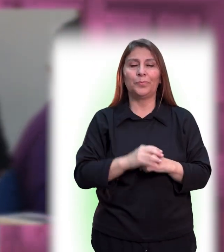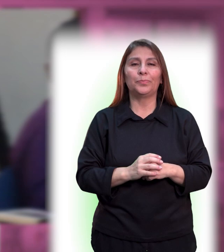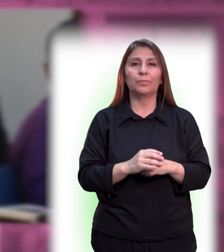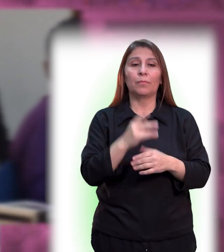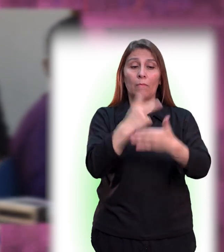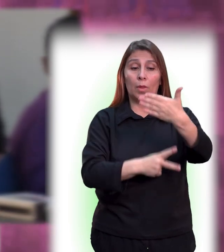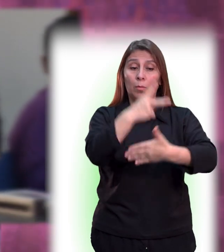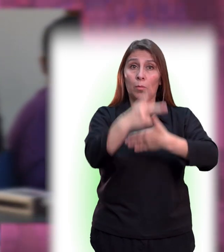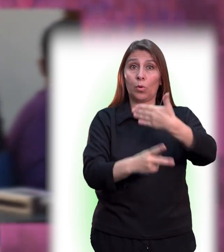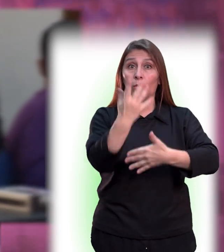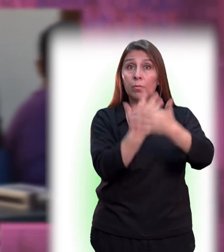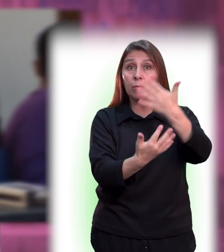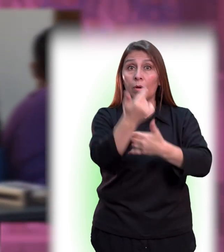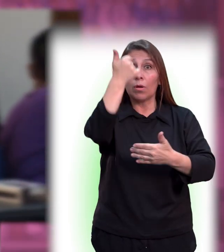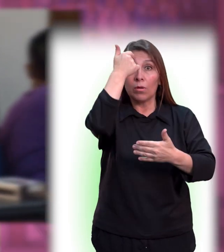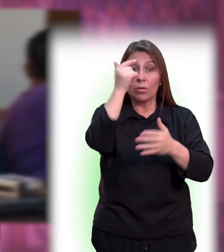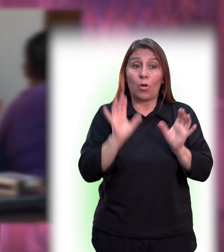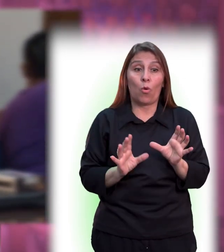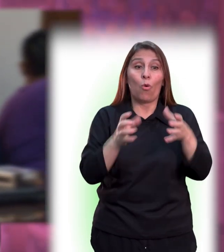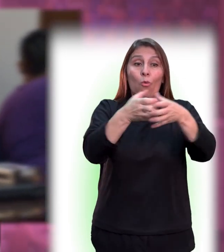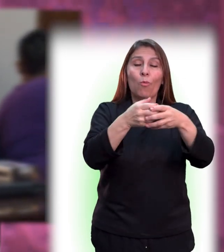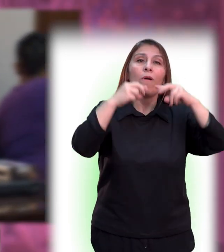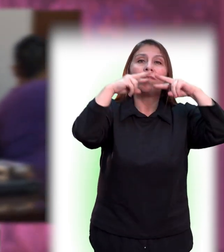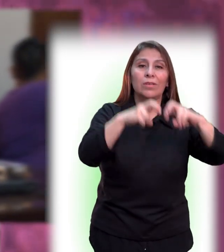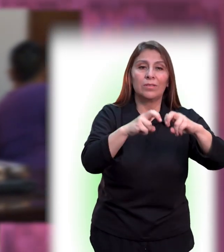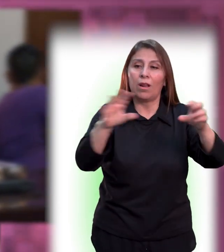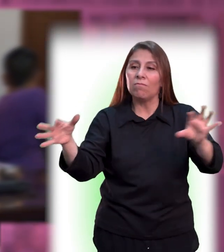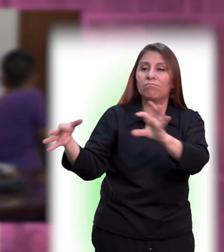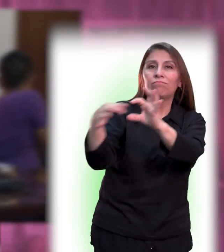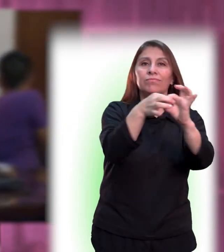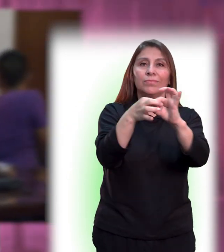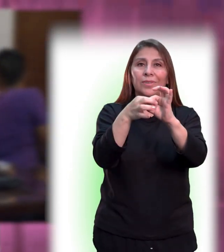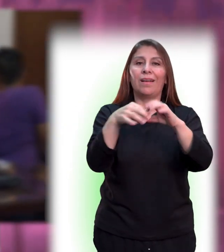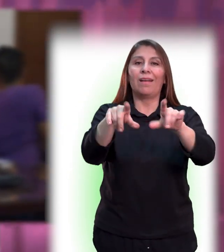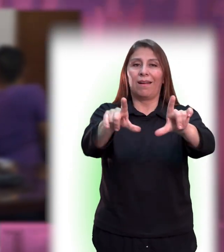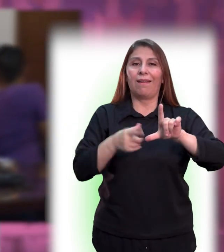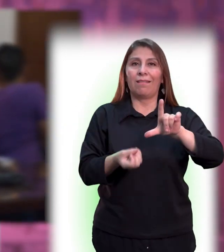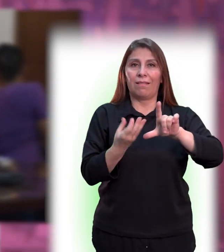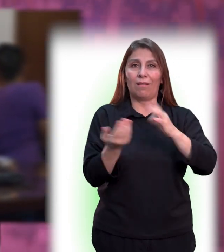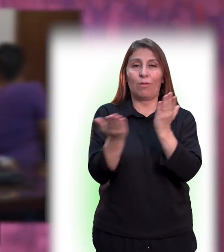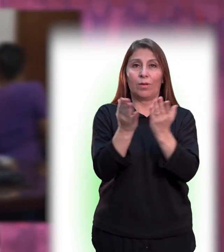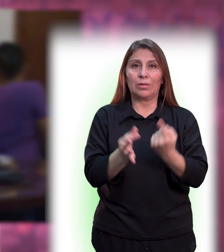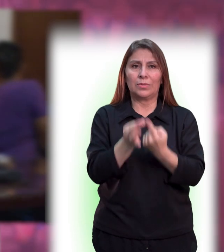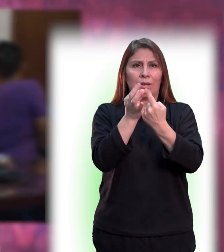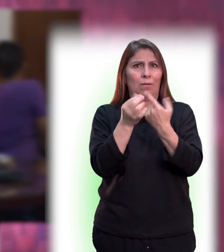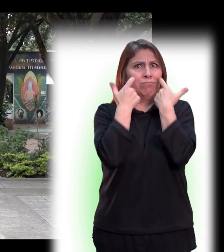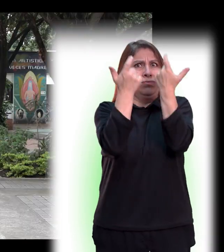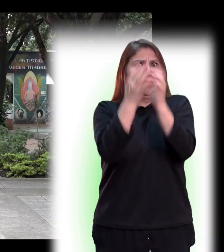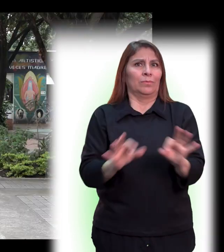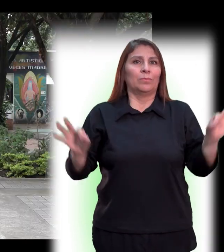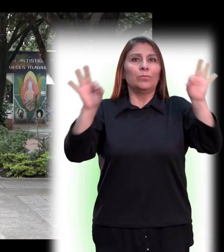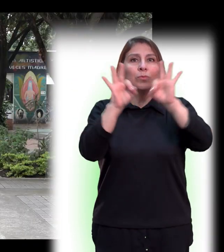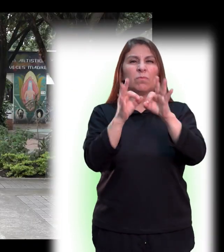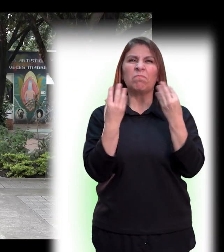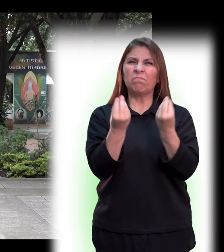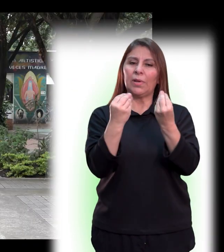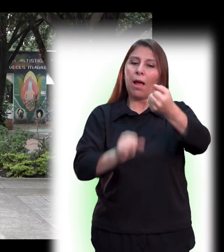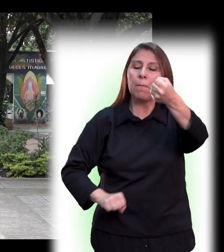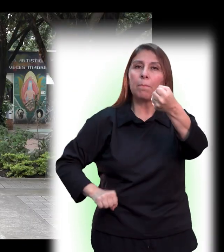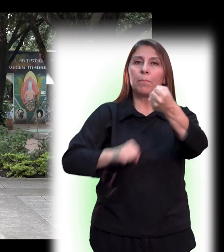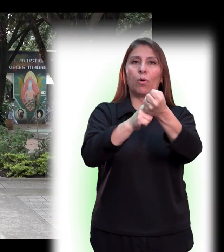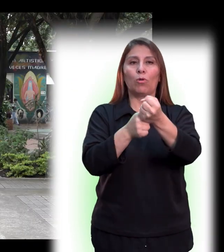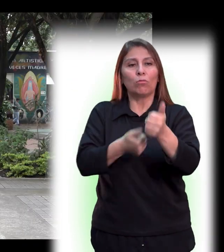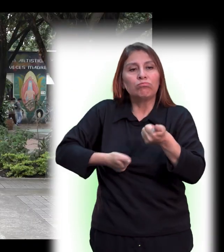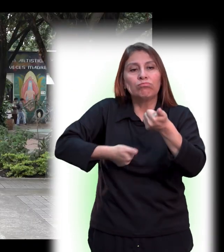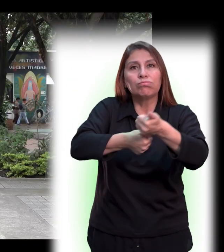El proyecto Manos y Pensamiento, su grupo de investigación y la licenciatura en educación especial han sido fundamentales en el